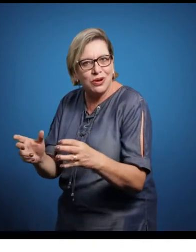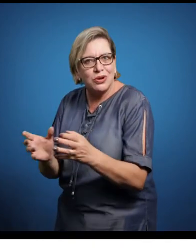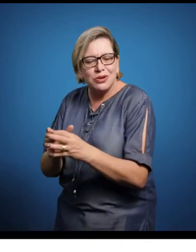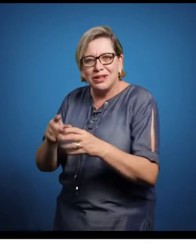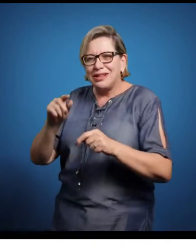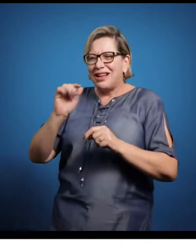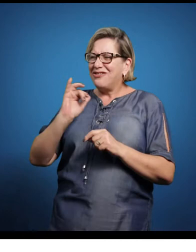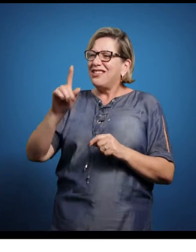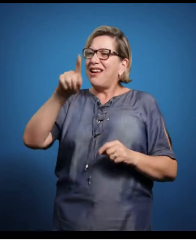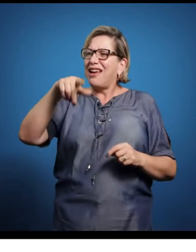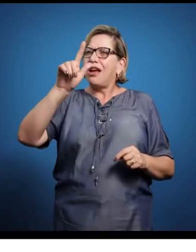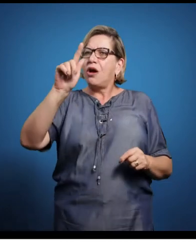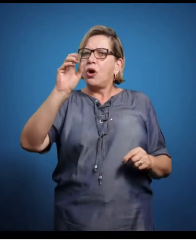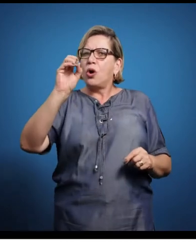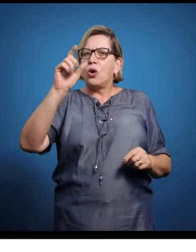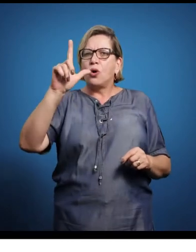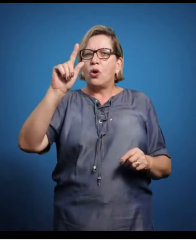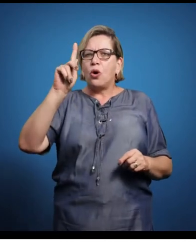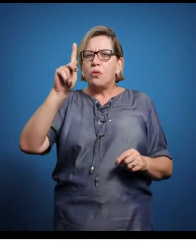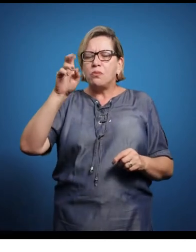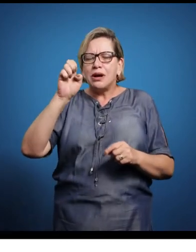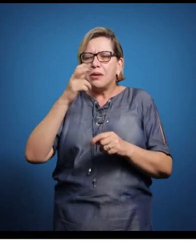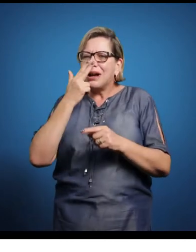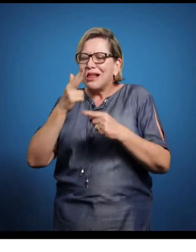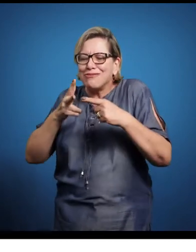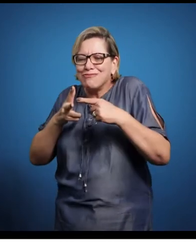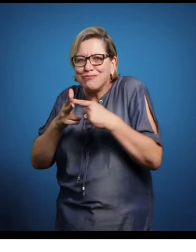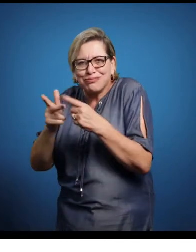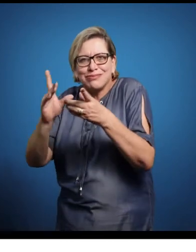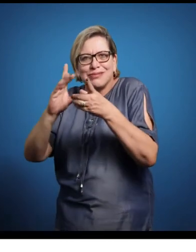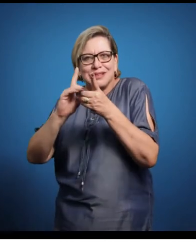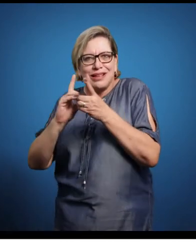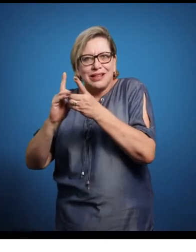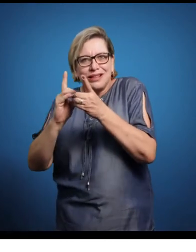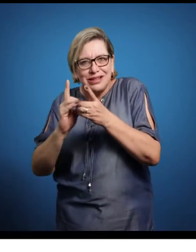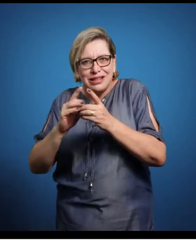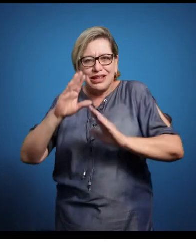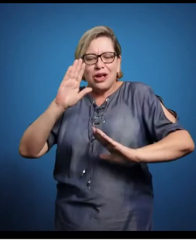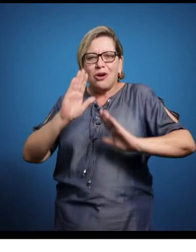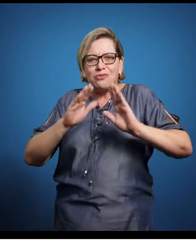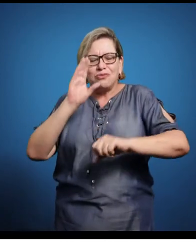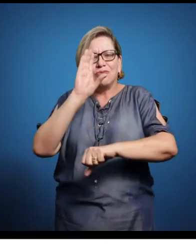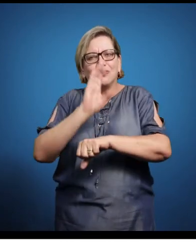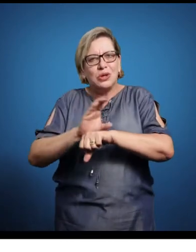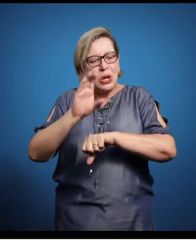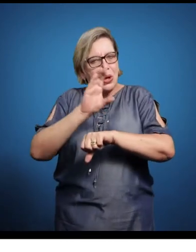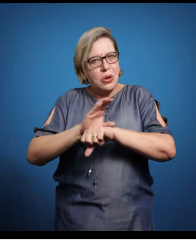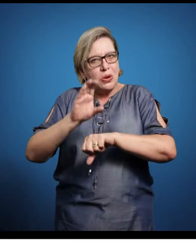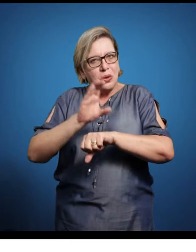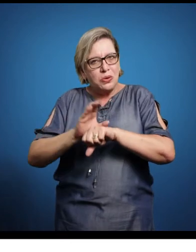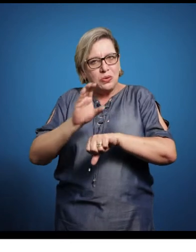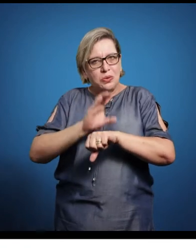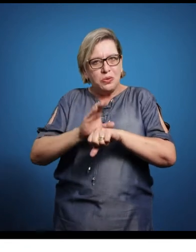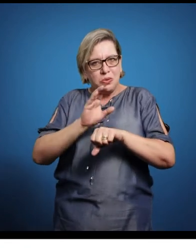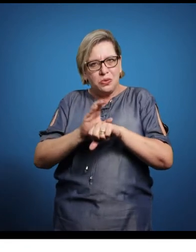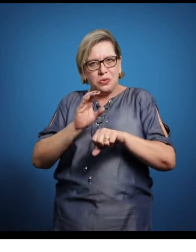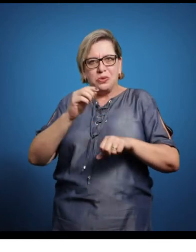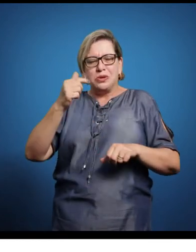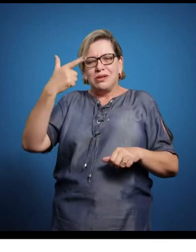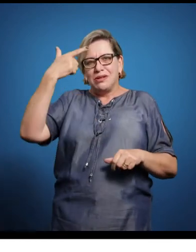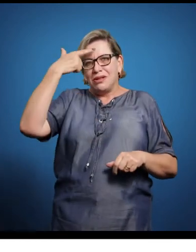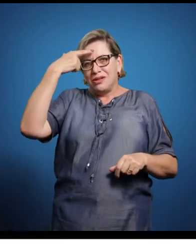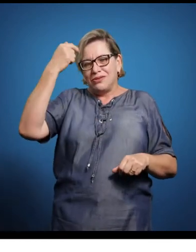golpe é como ruptura democrática e onde alguns cursos de graduação de ensino superior do brasil